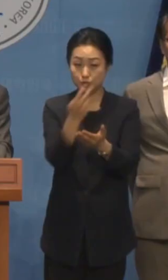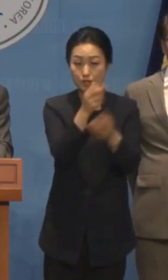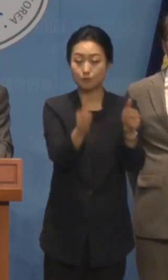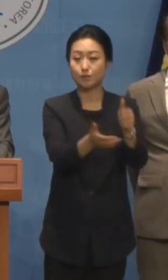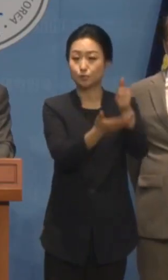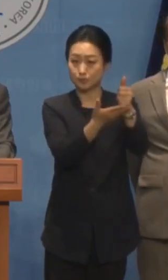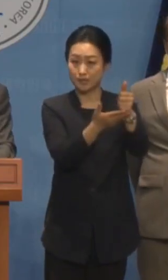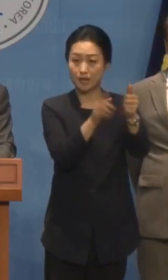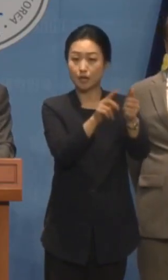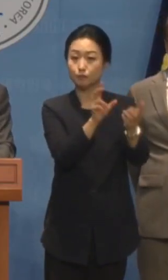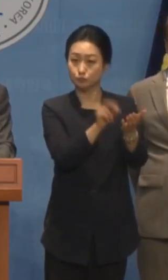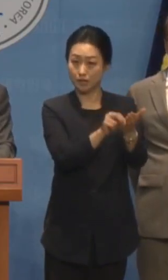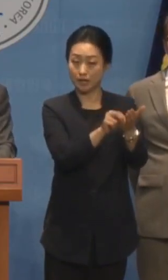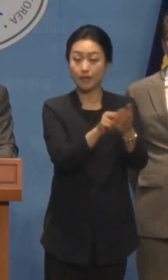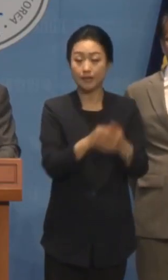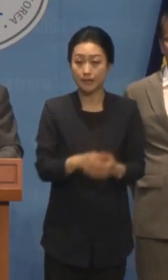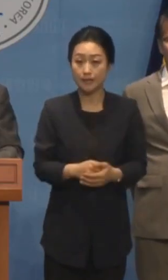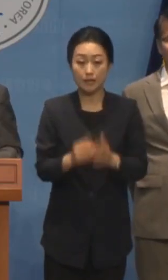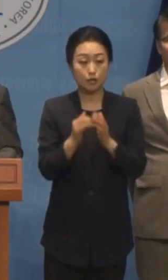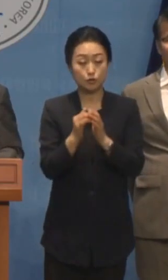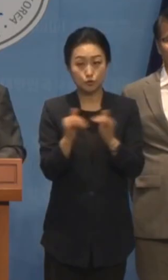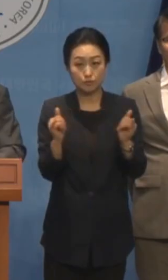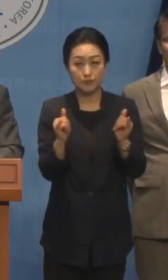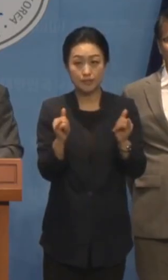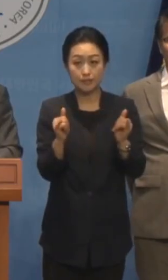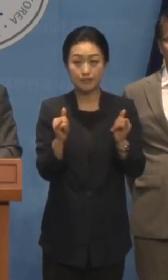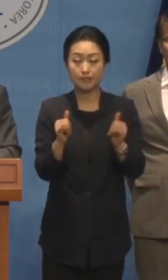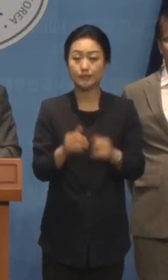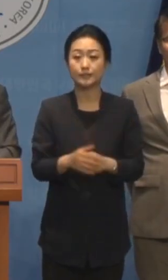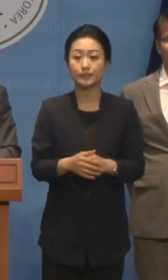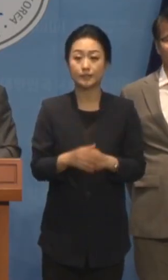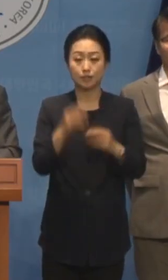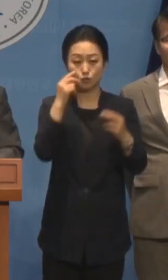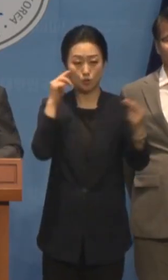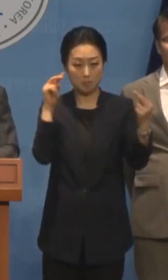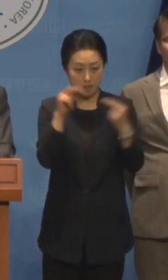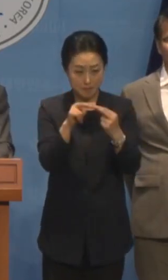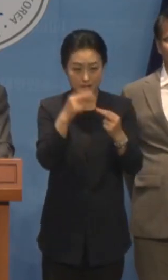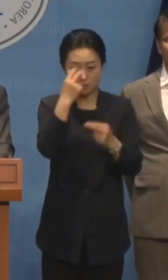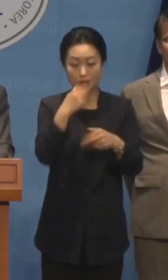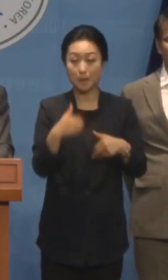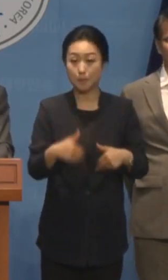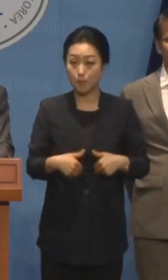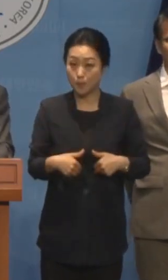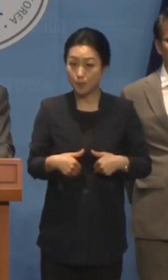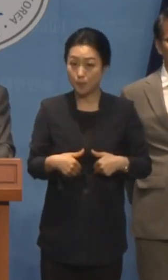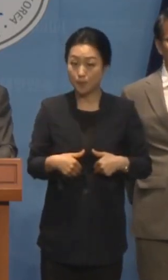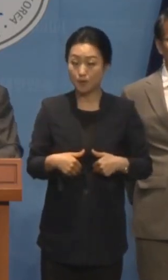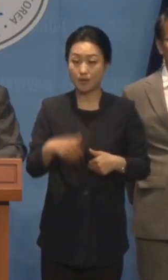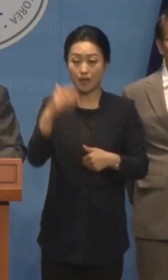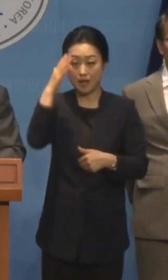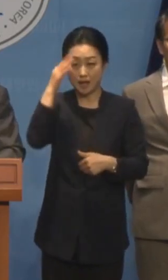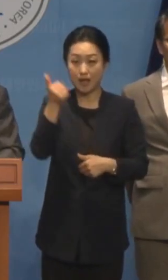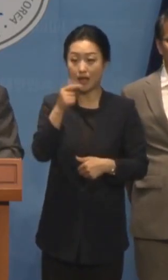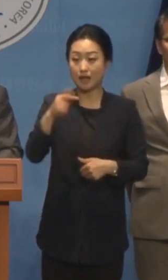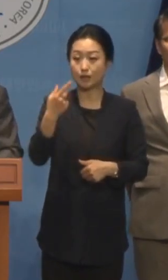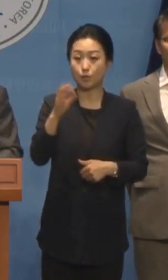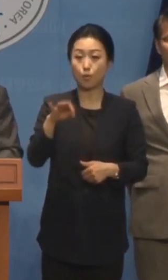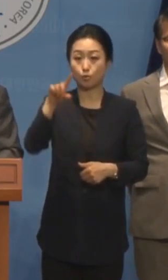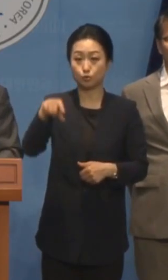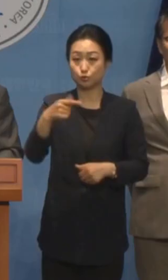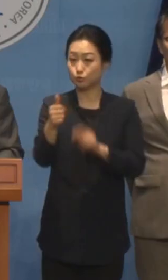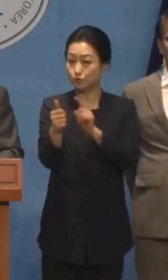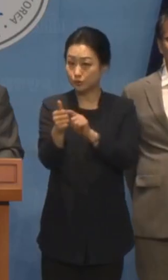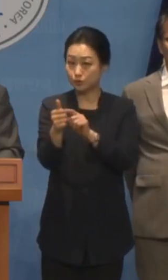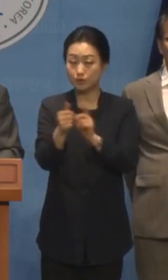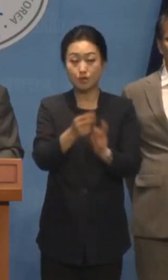검찰총장입니다. 국민 눈높이를 강조하던 한동훈 국민의힘 대표도 검찰이 팩트와 법리에 맞는